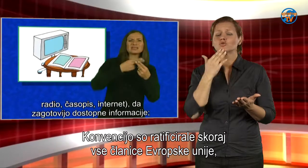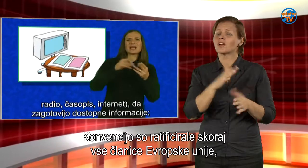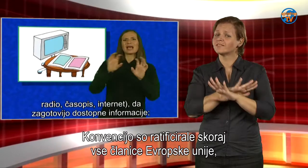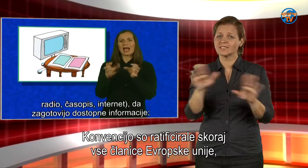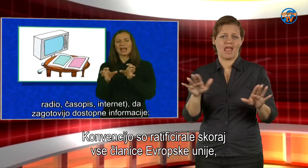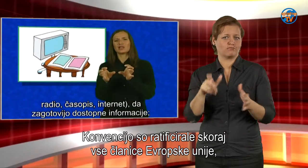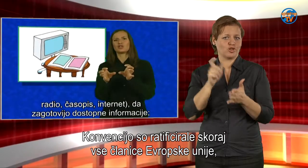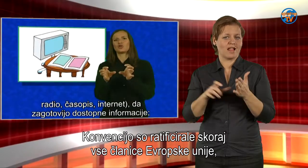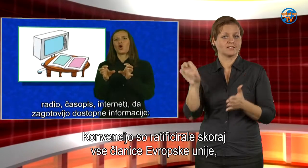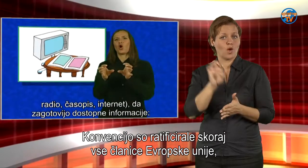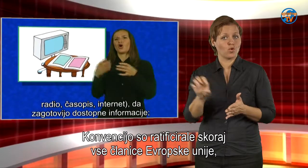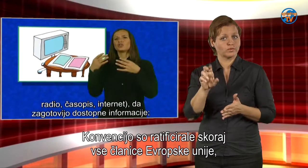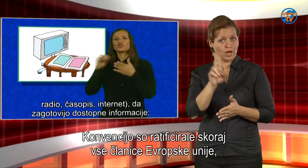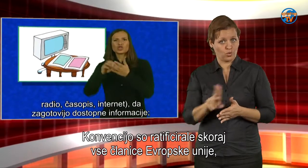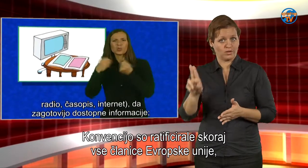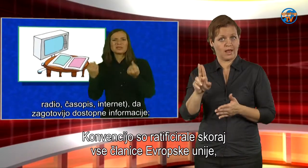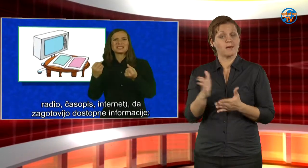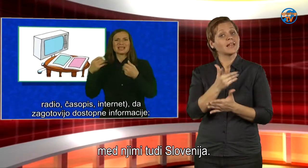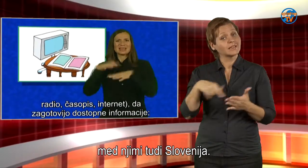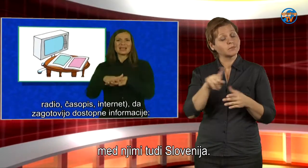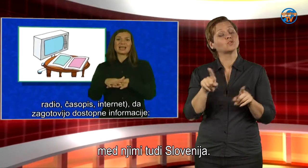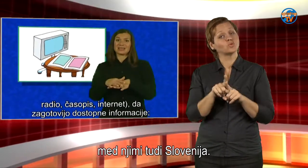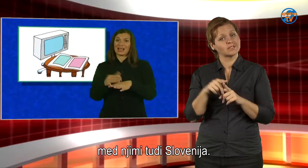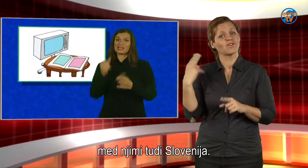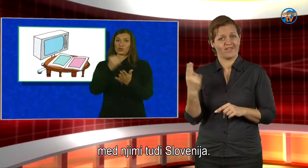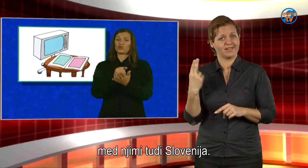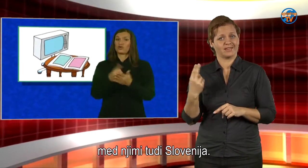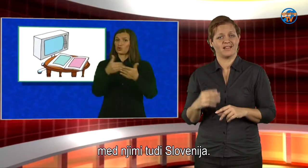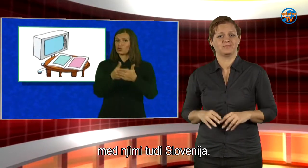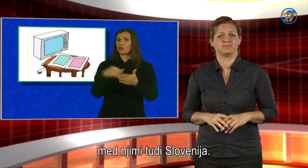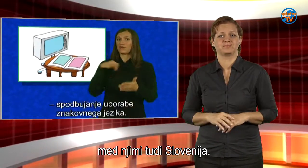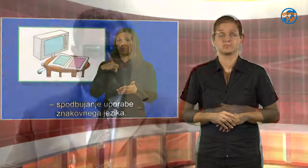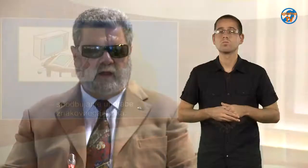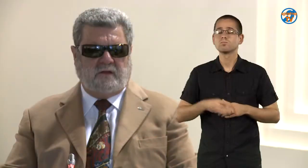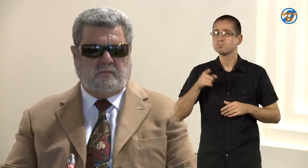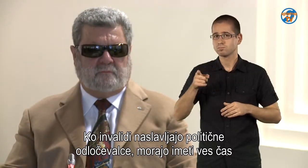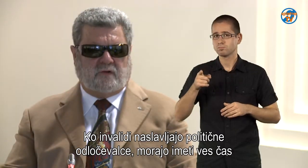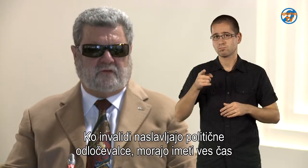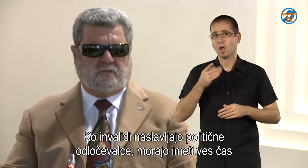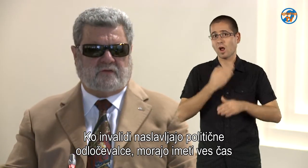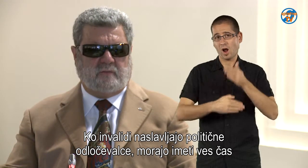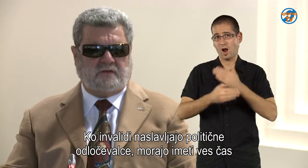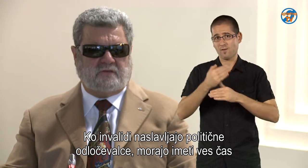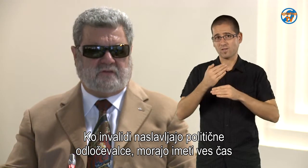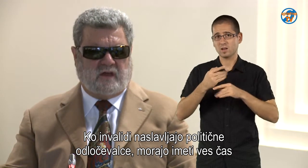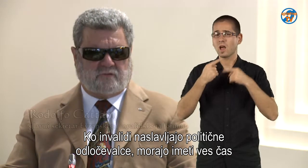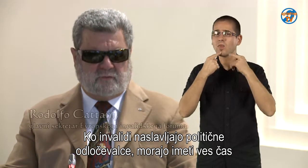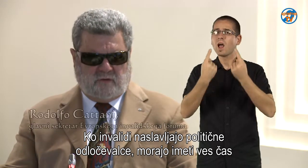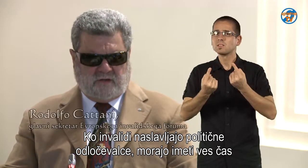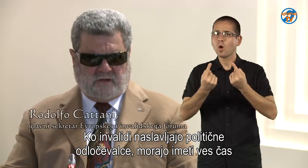skoraj vse članice Evropske unije, med njimi tudi Slovenija. When persons with disabilities discuss with political